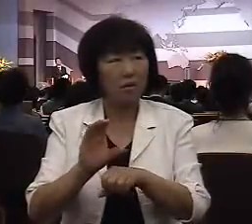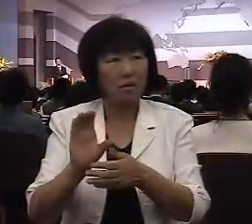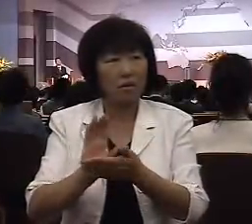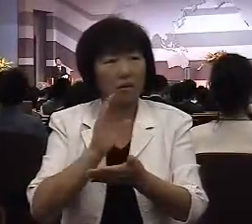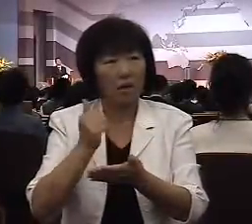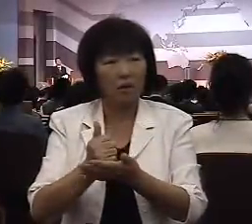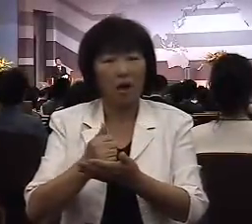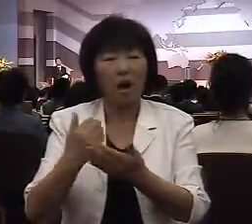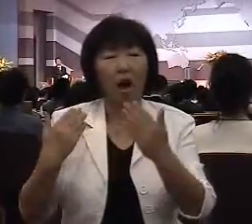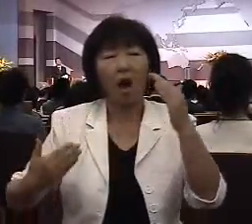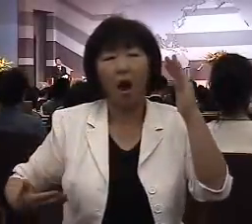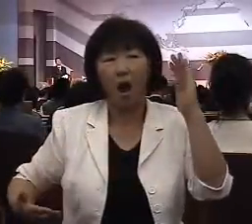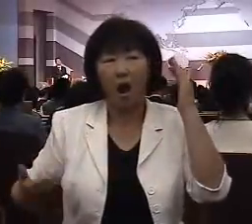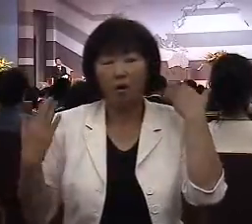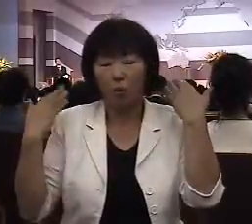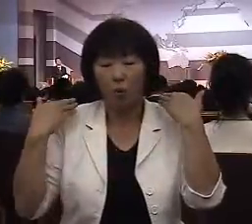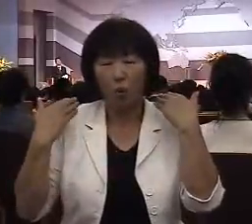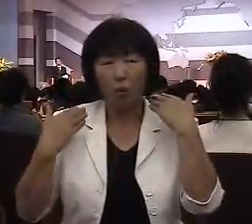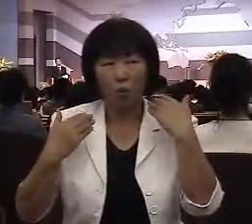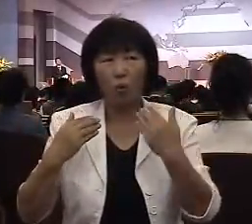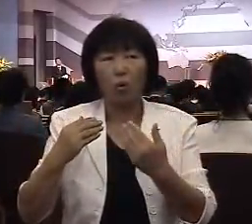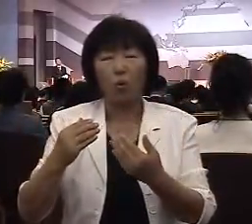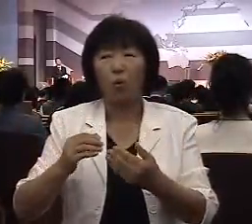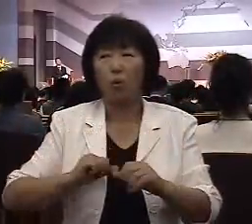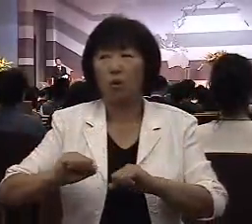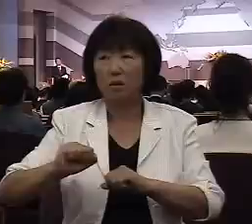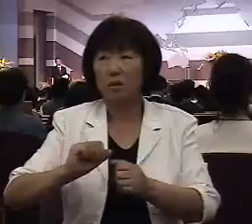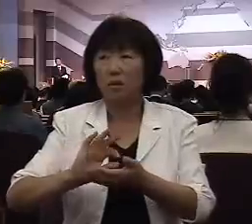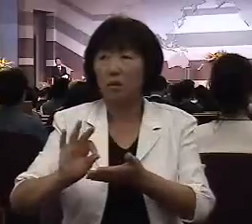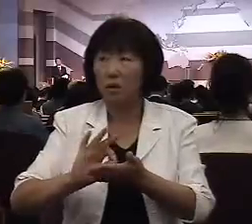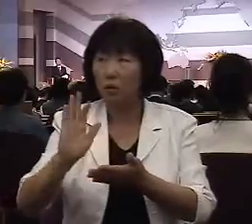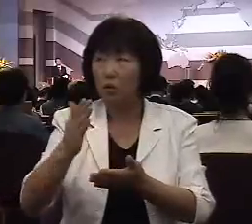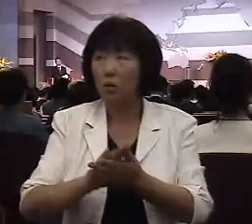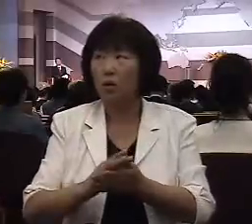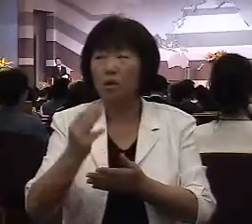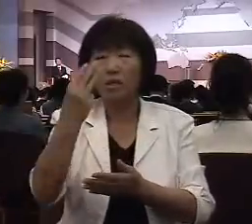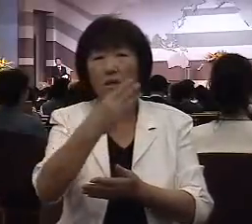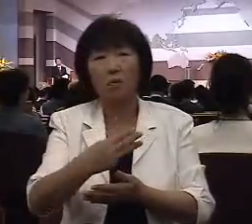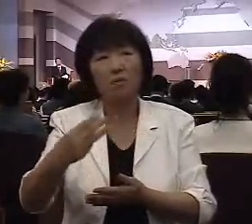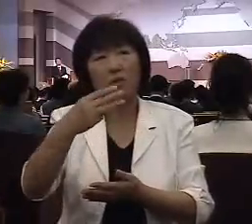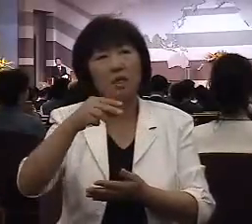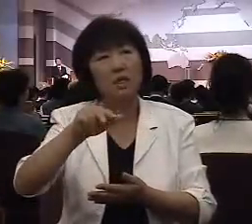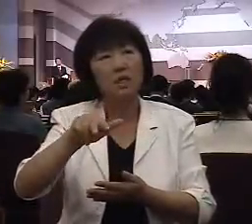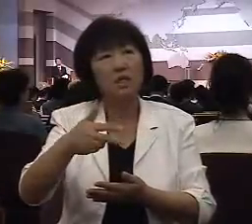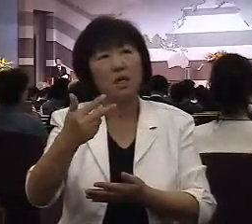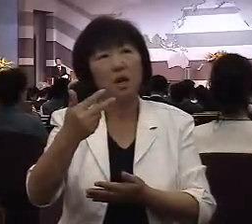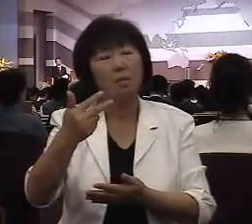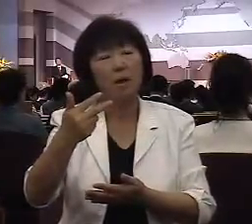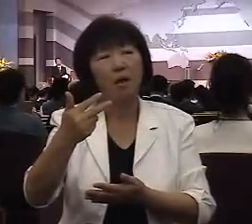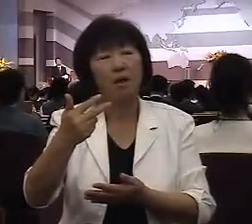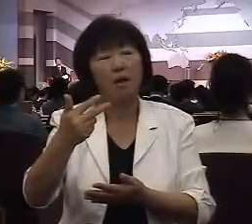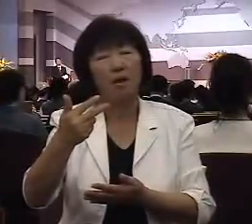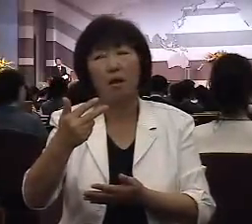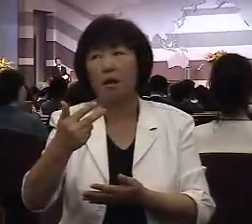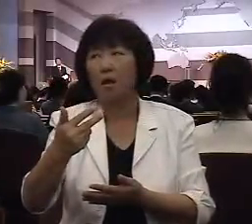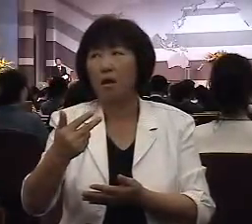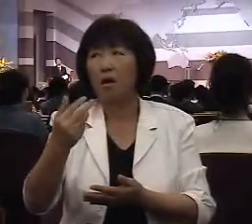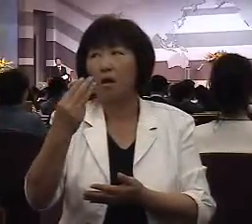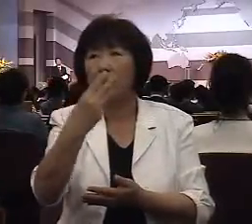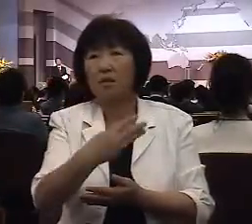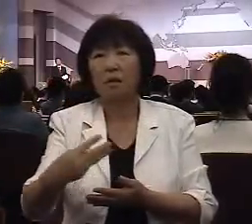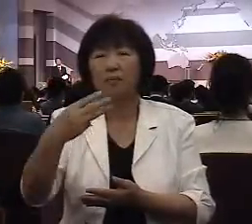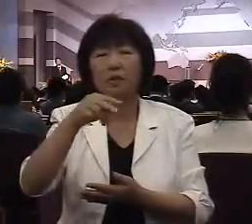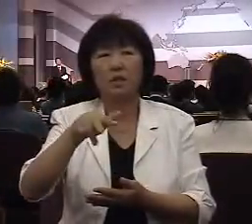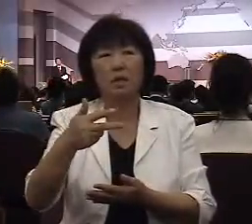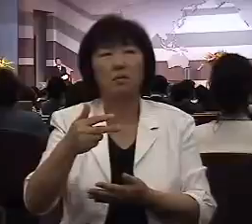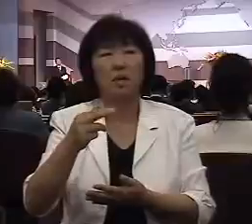것이고요. 그리고 반드시 이 3,700이 넘는 북미만 하더라도 3,700이 넘는 우리